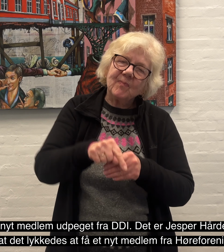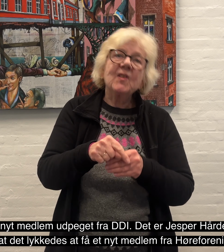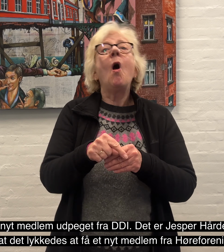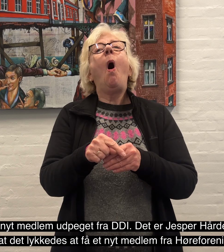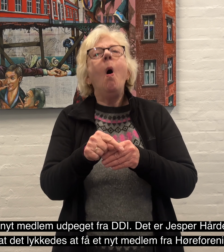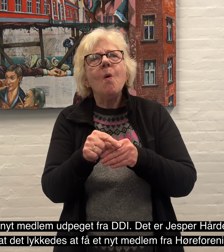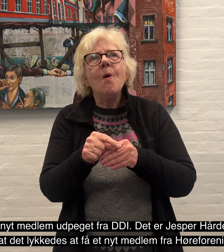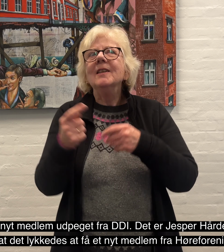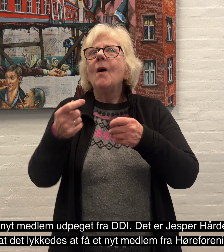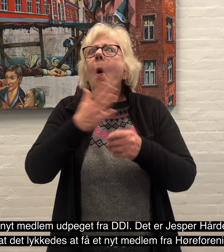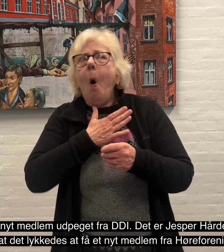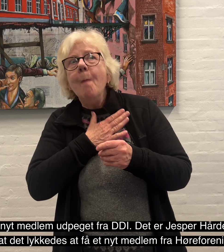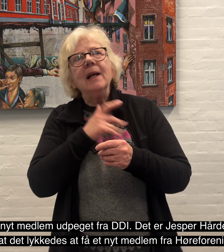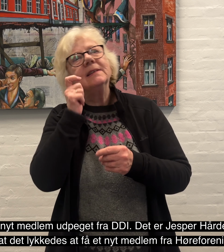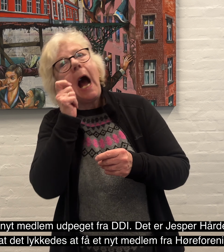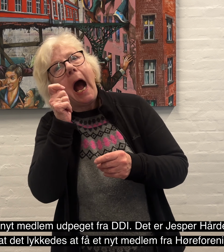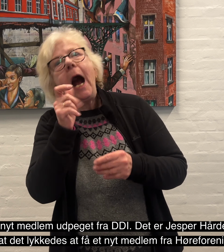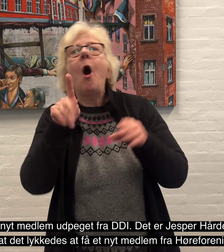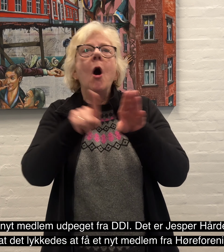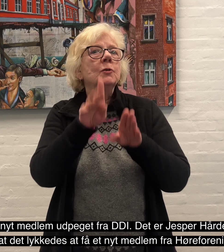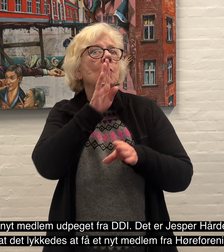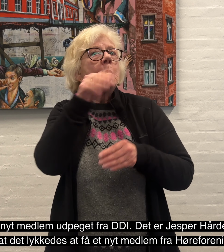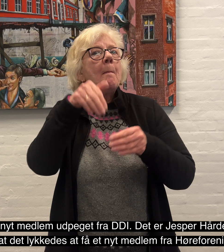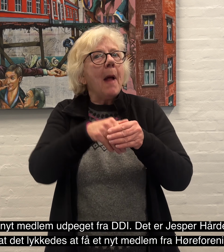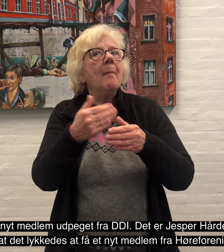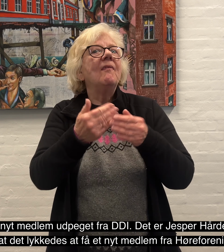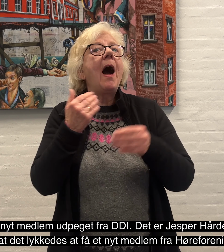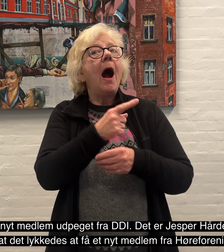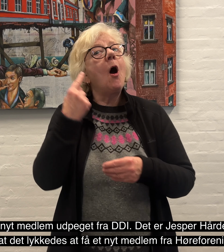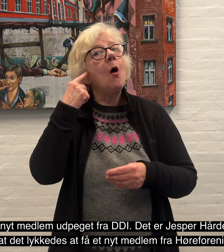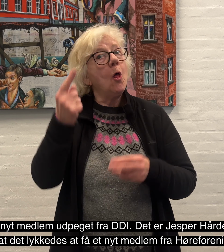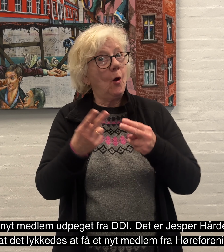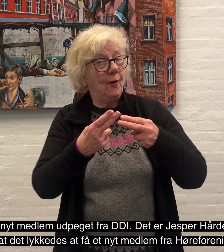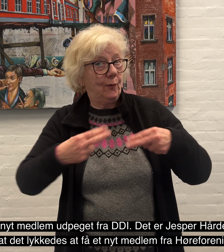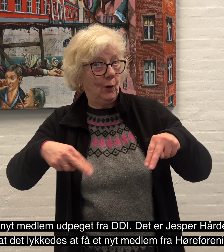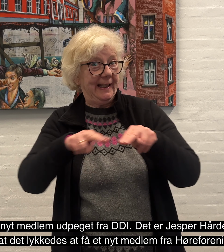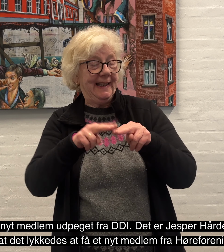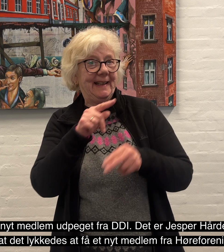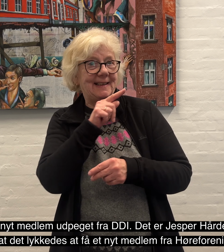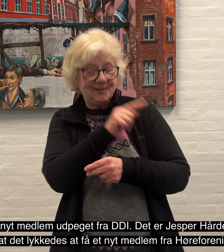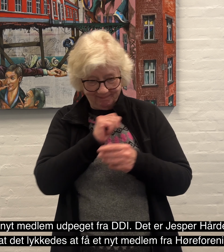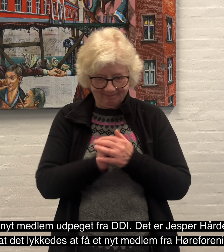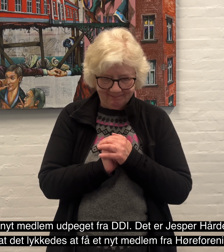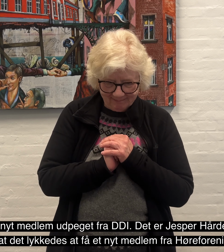blevet det nye medlem. Og så håber vi også snart, at det lykkes at få et nyt medlem fra Hørerforeningen.